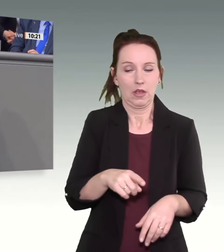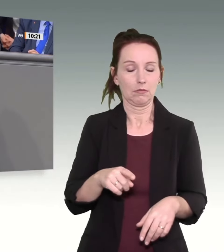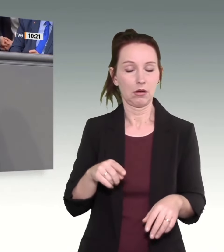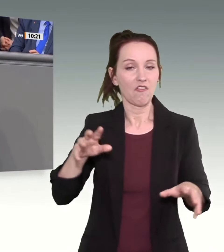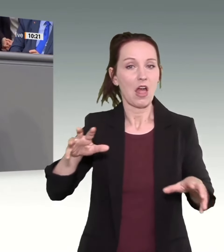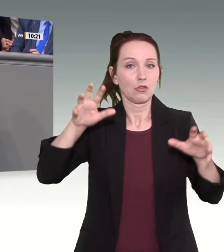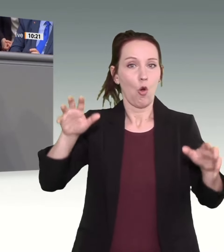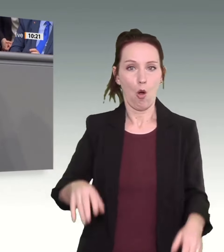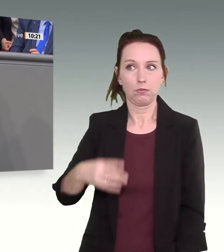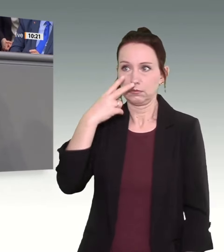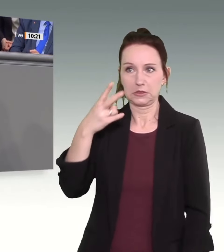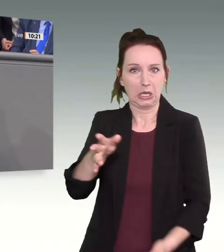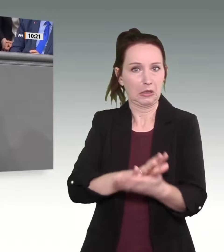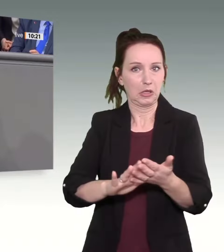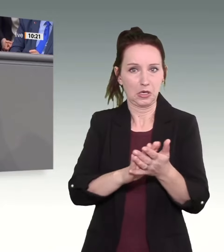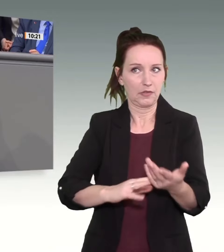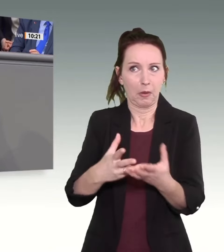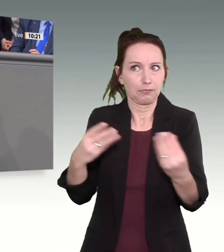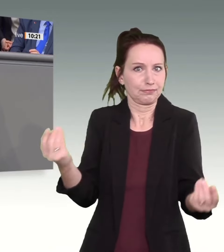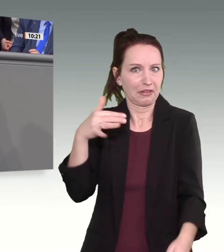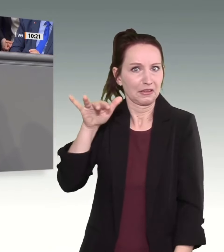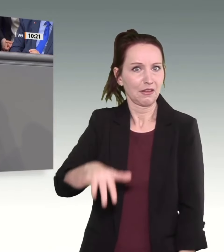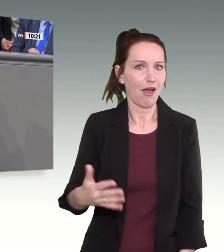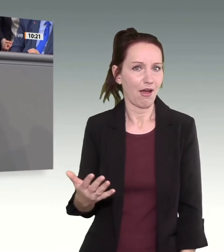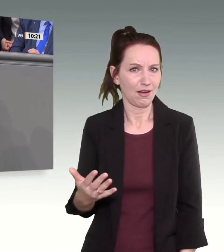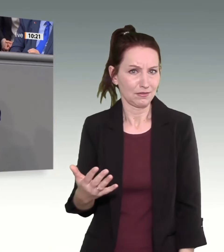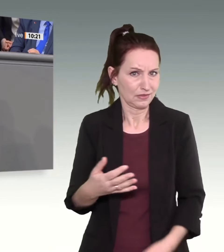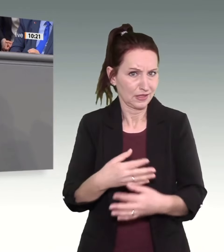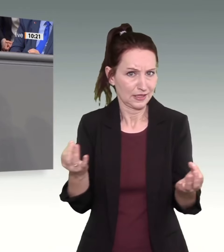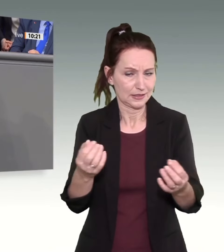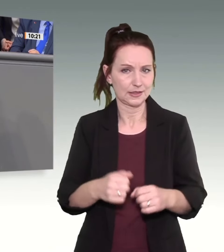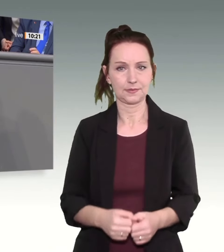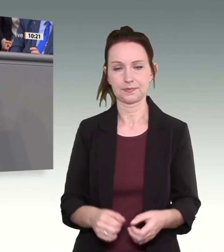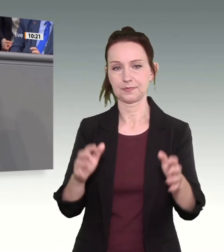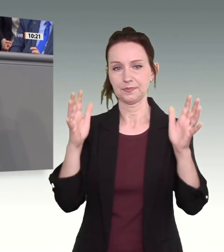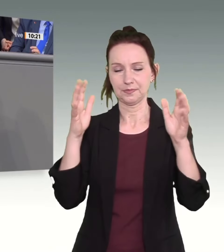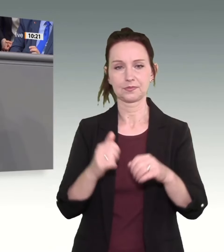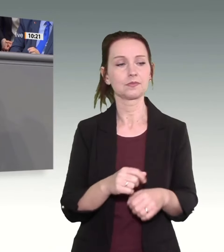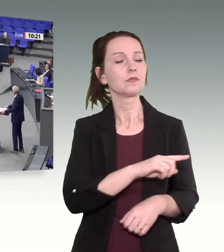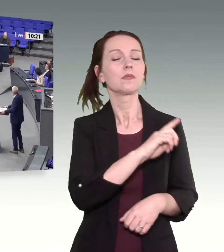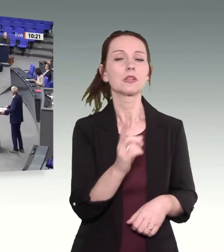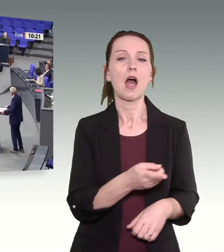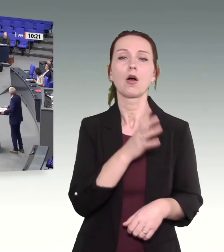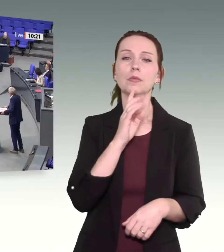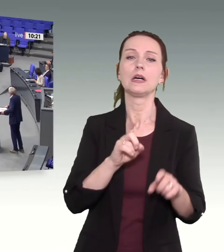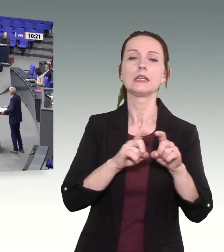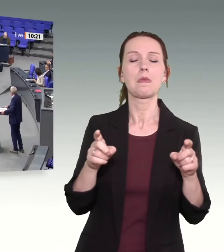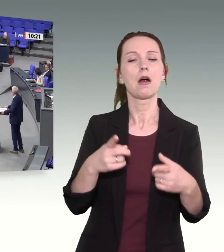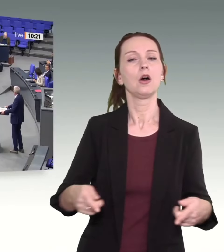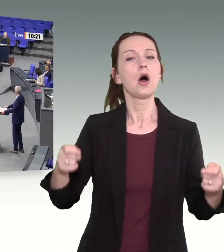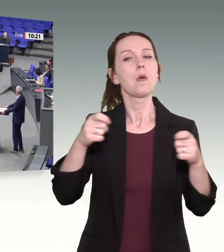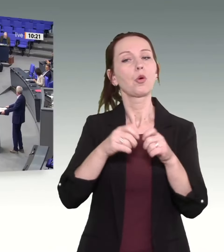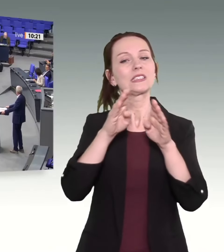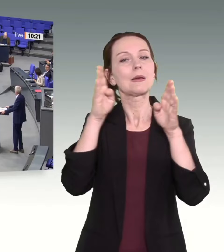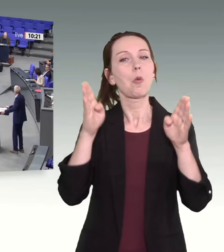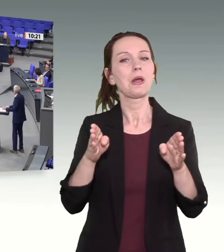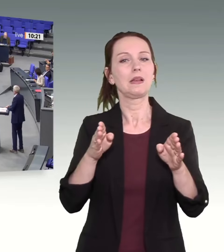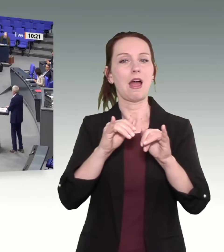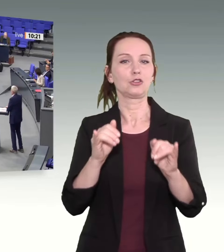Und außerdem sprechen Sie über die Bundesimmobilienanstalt. Ja, es war Herr Dr. Schäuble, der Sie ins